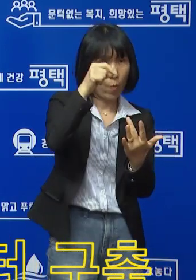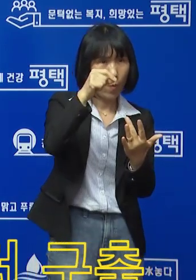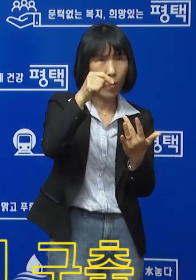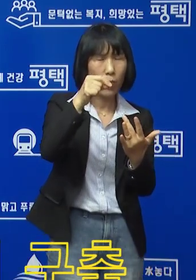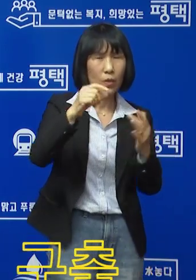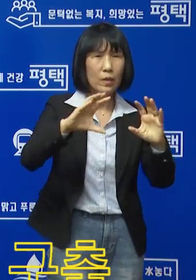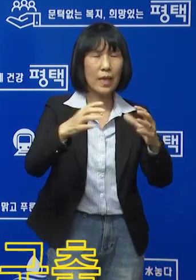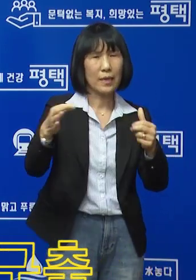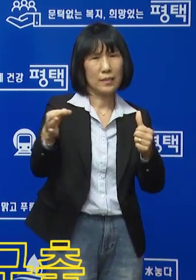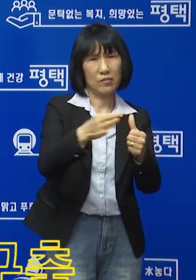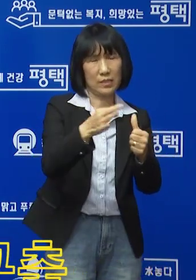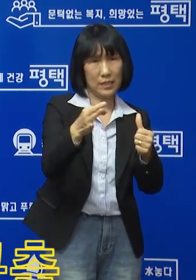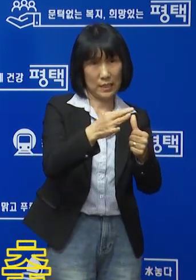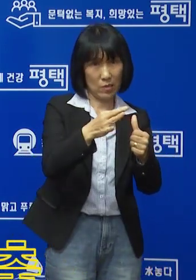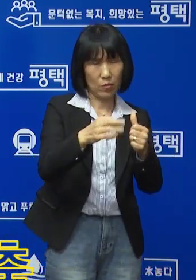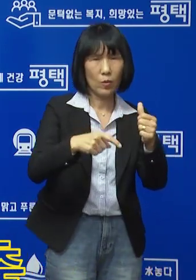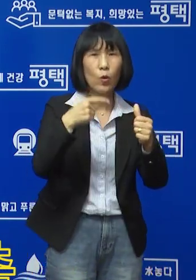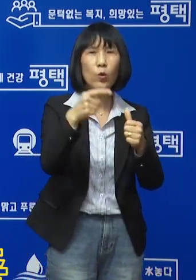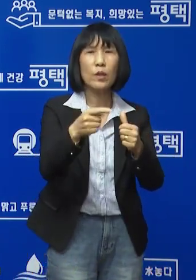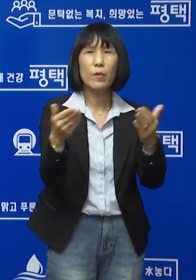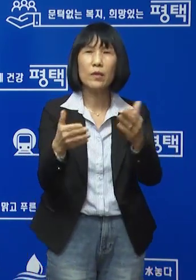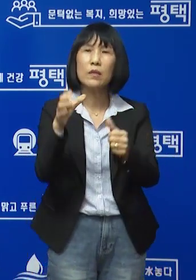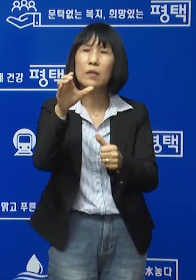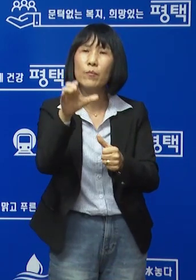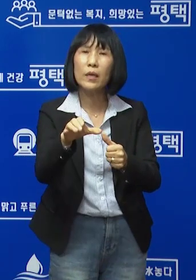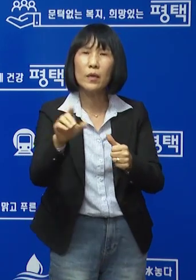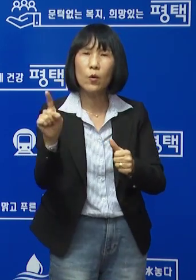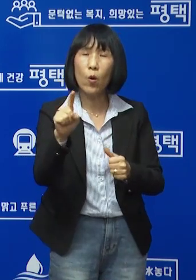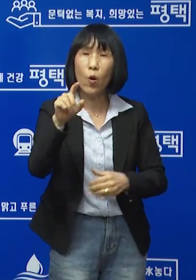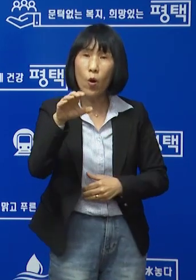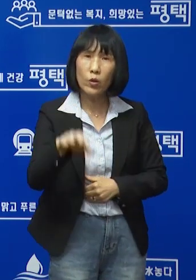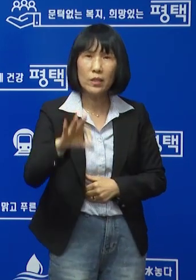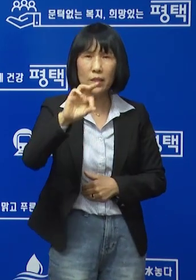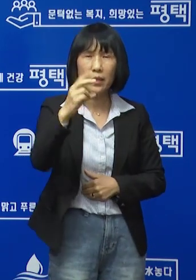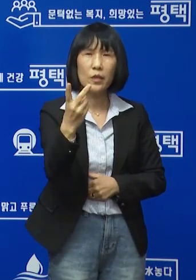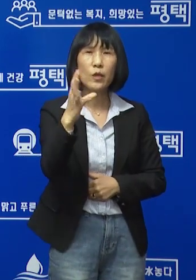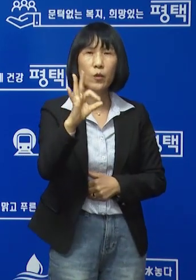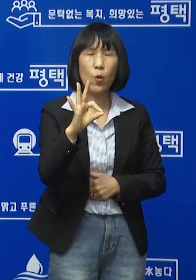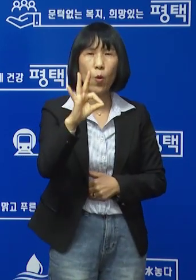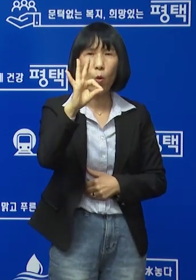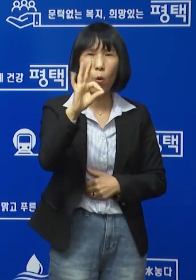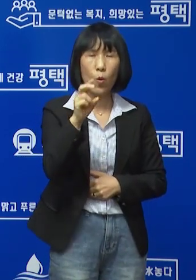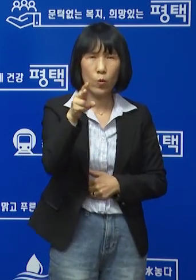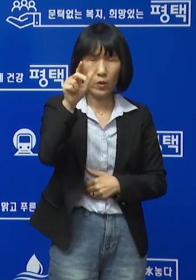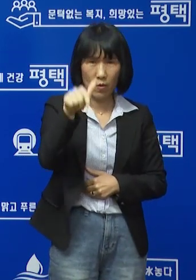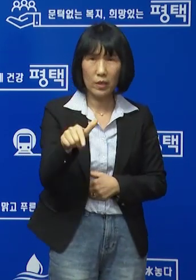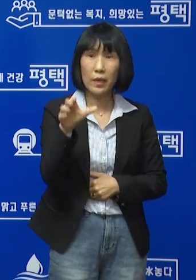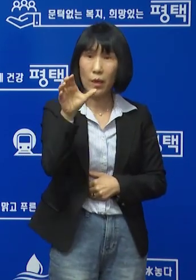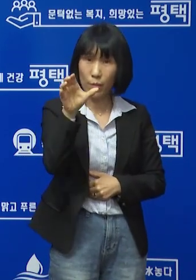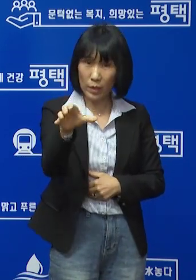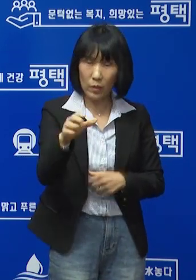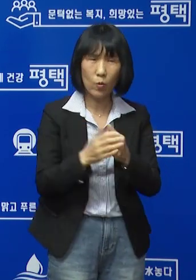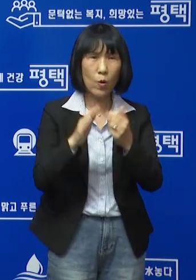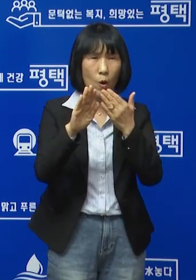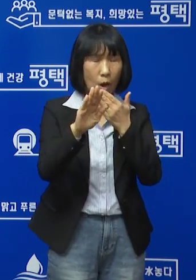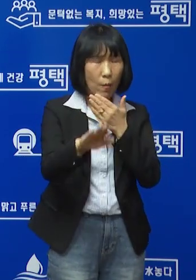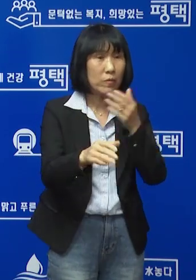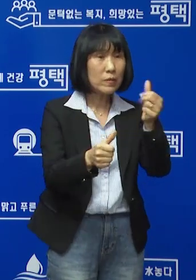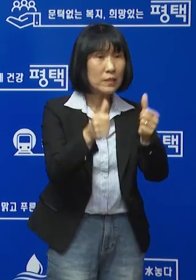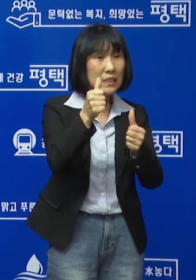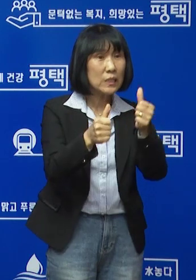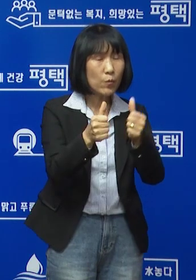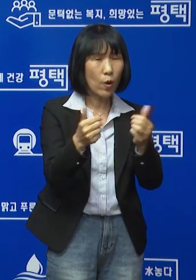구상 용역을 추진할 계획이며 향후 국토부 법정 계획에도 반영할 예정입니다. 본 시범사업은 미래 모빌리티에